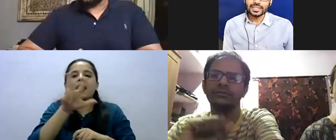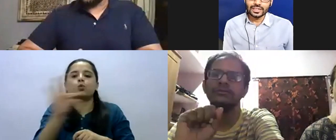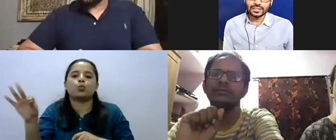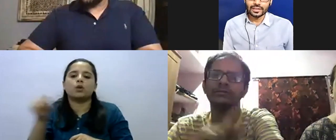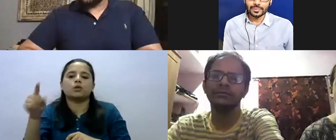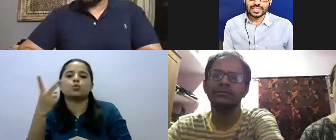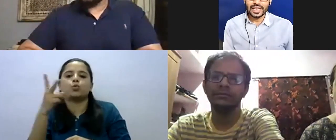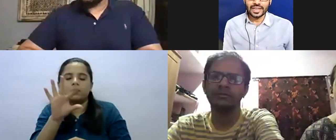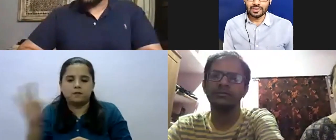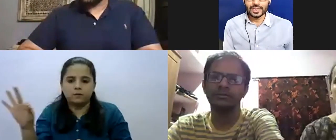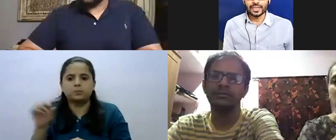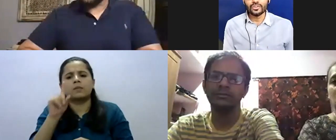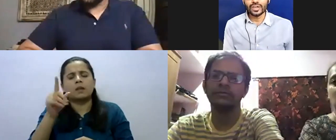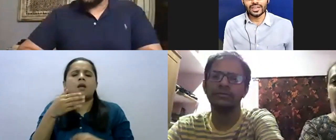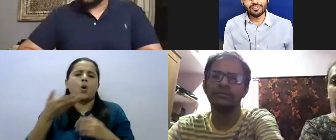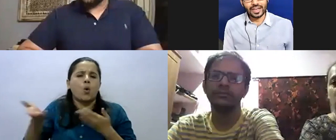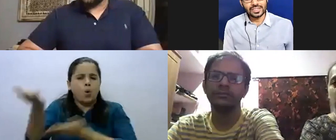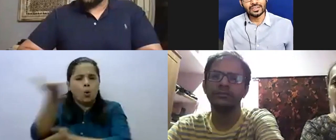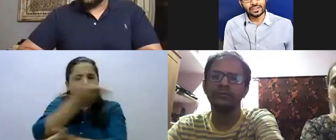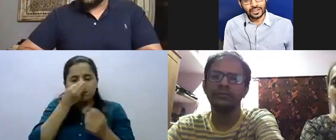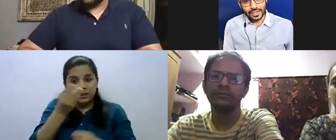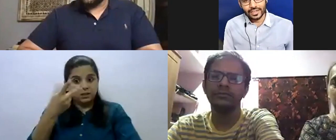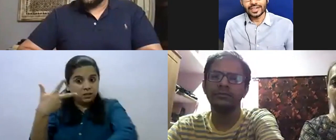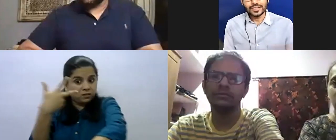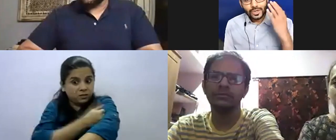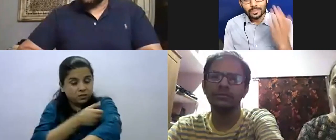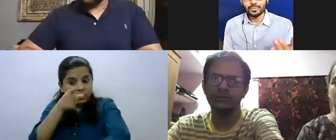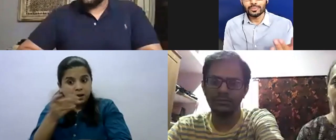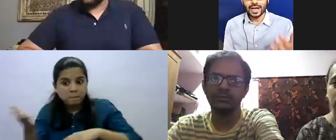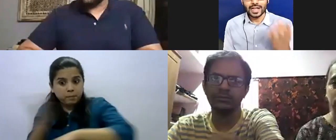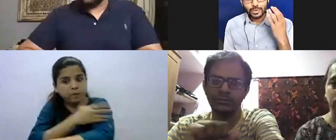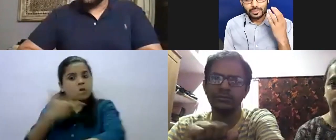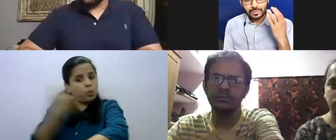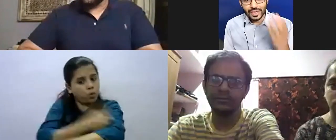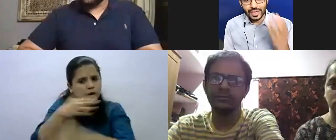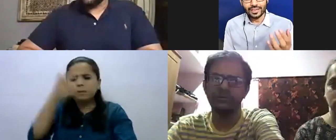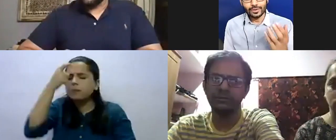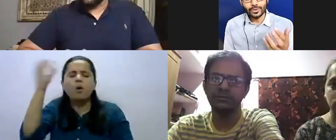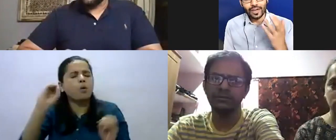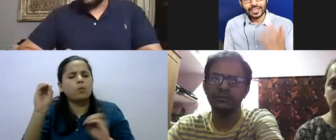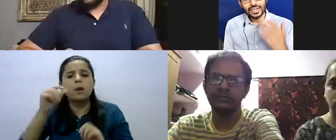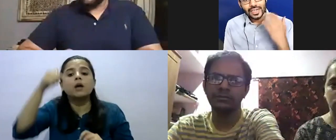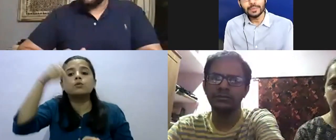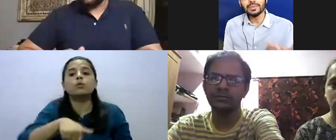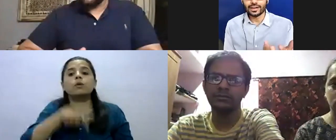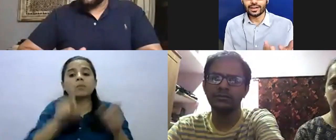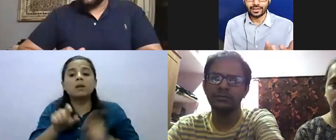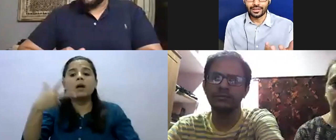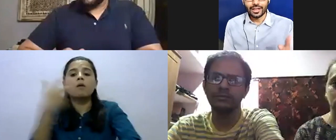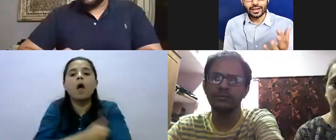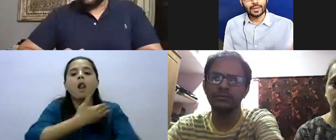But see, please tell everybody, if you're getting a vaccine early, that is not a problem. आज problem ये है कि लोगों को vaccine late मिल